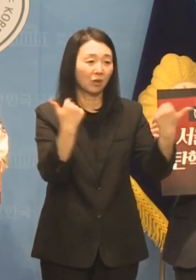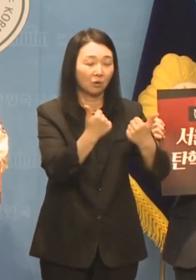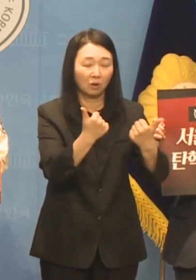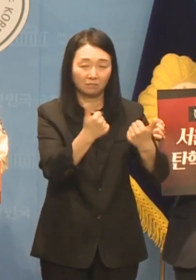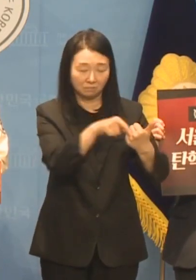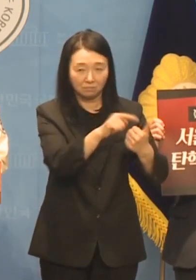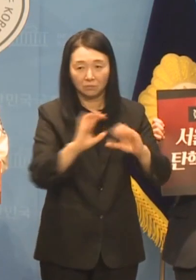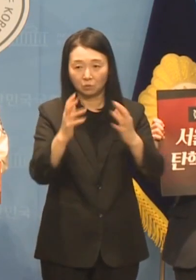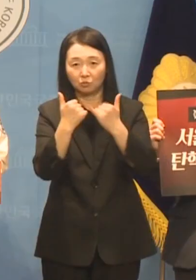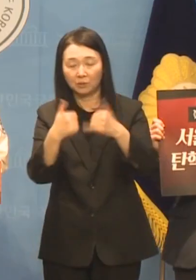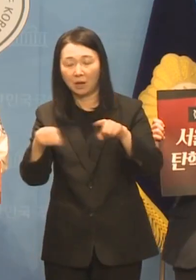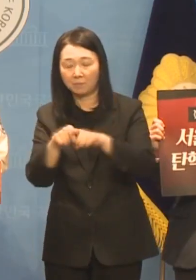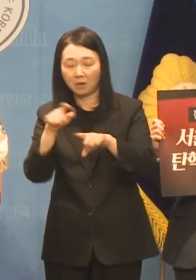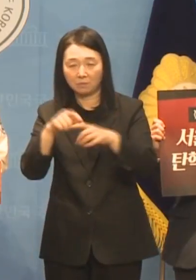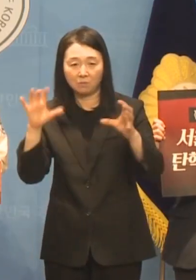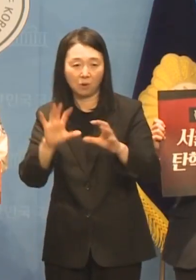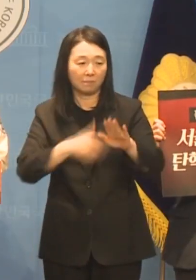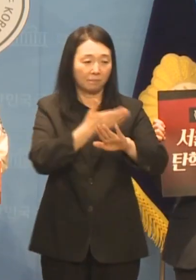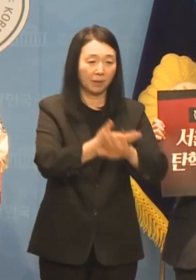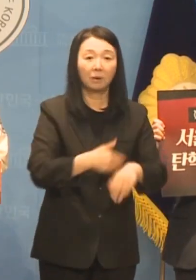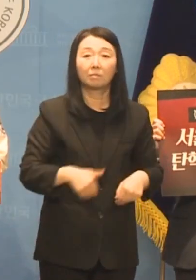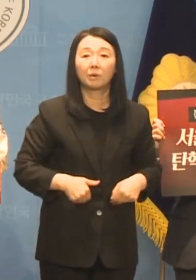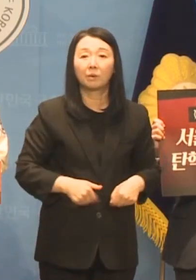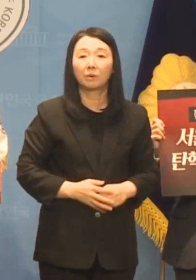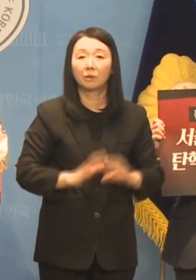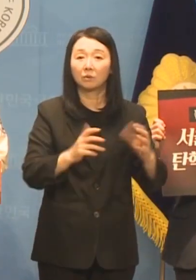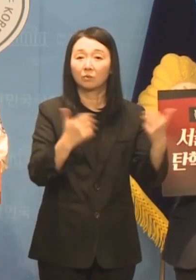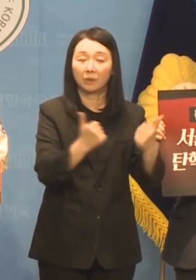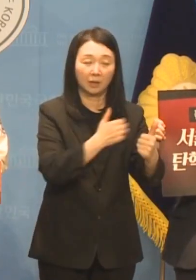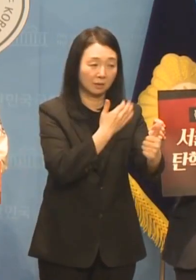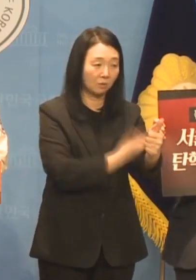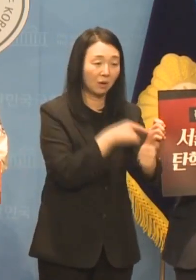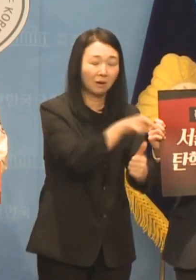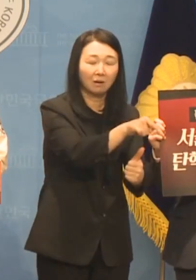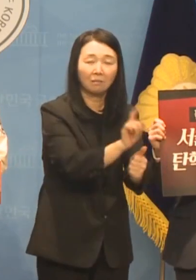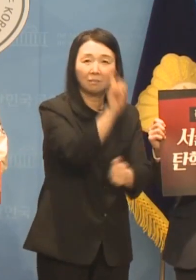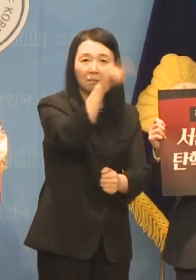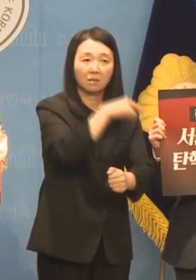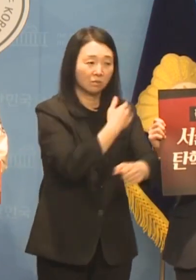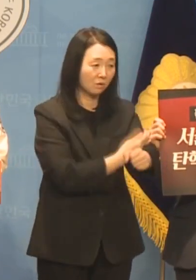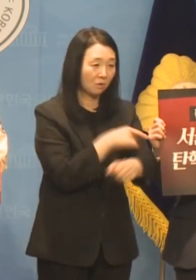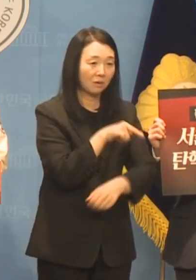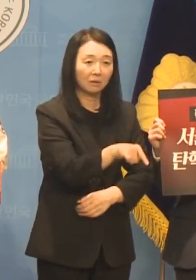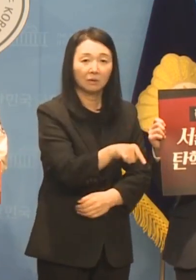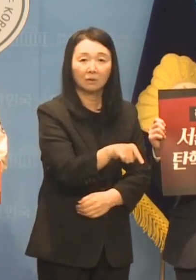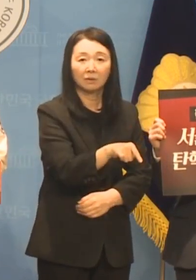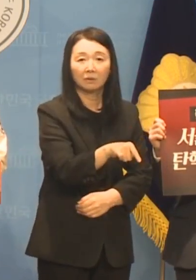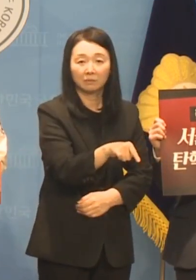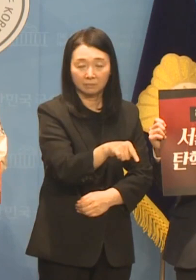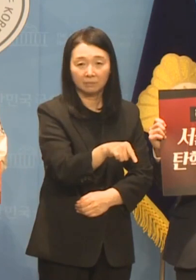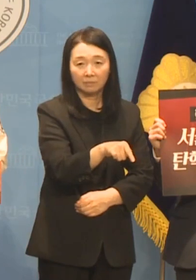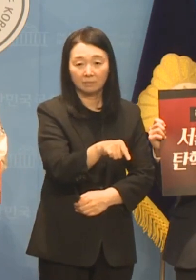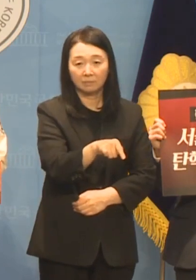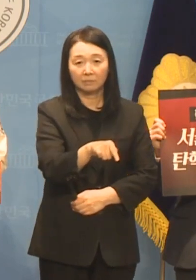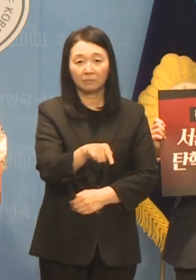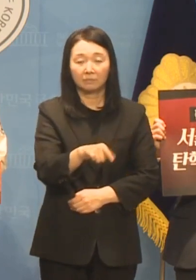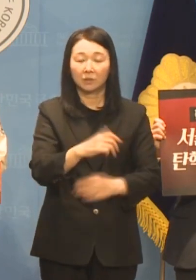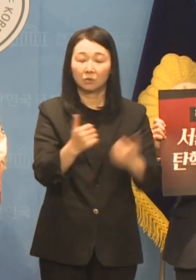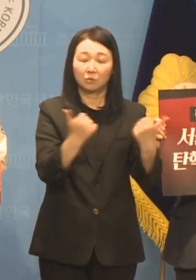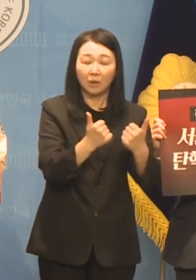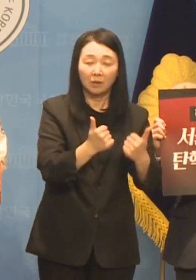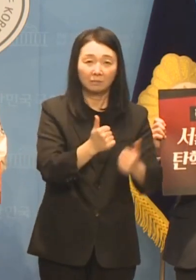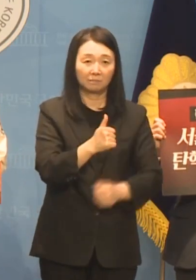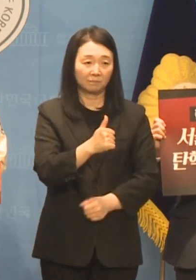모아 개혁해야 한다고 생각합니다. 국회가 가진 무소불위의 특권으로 자신들의